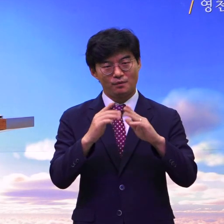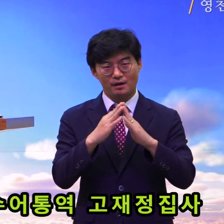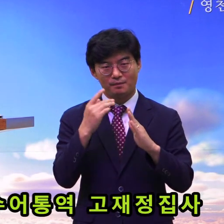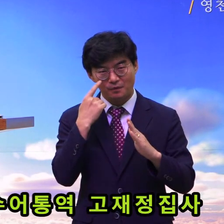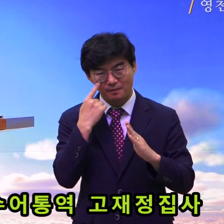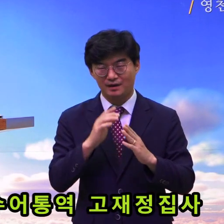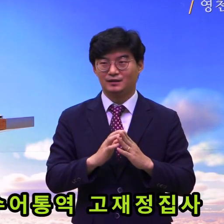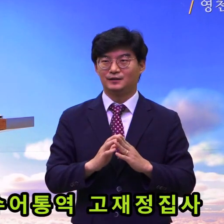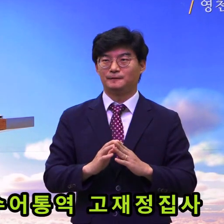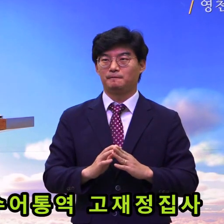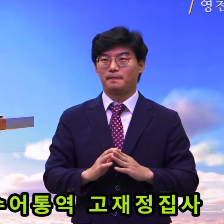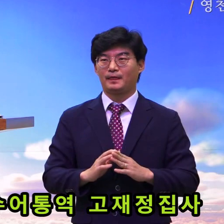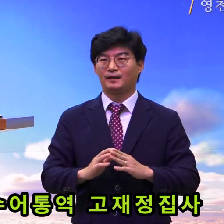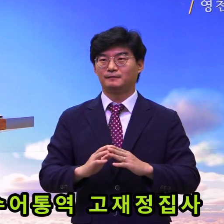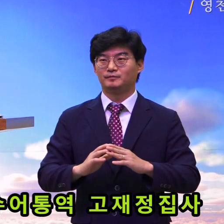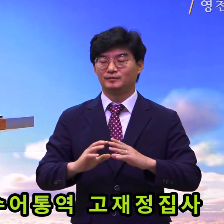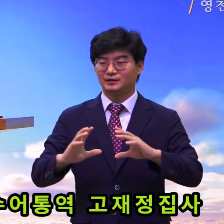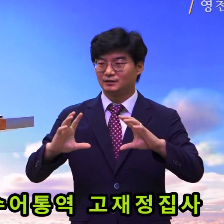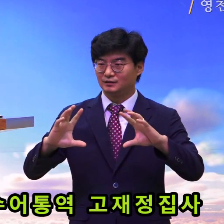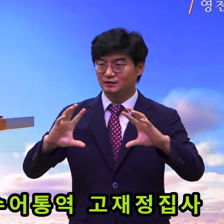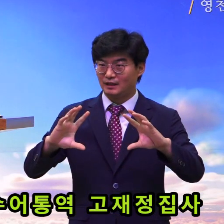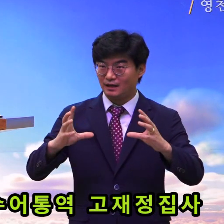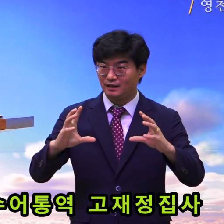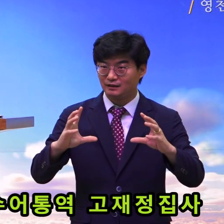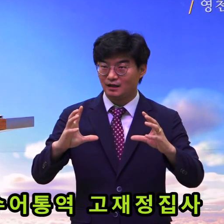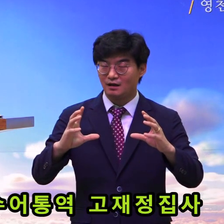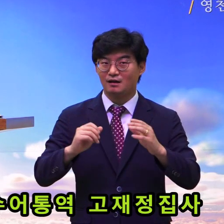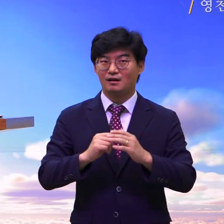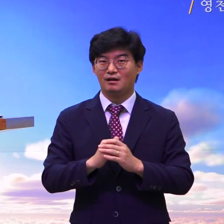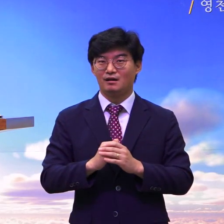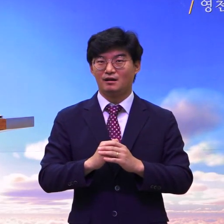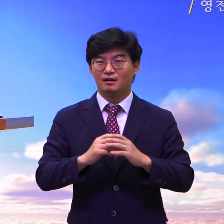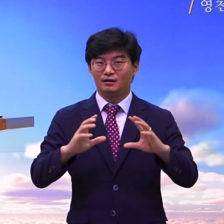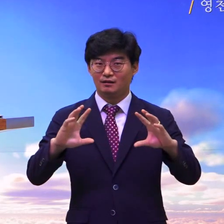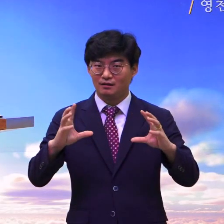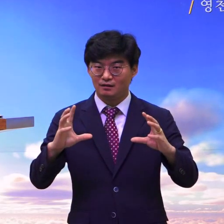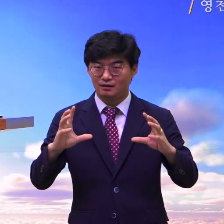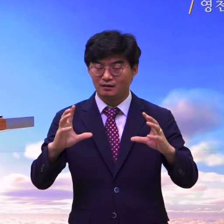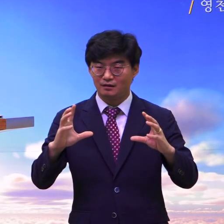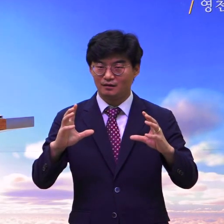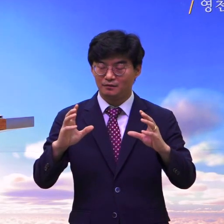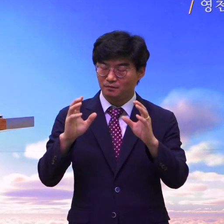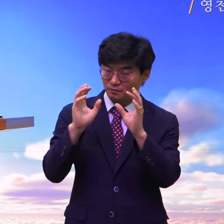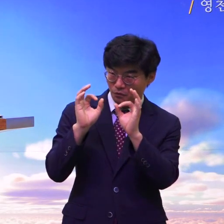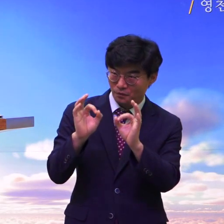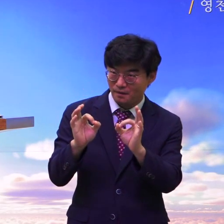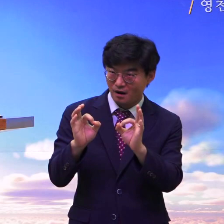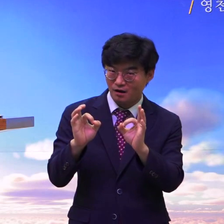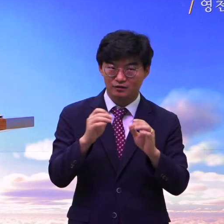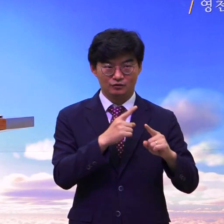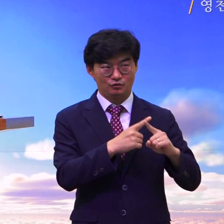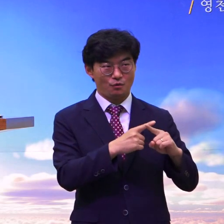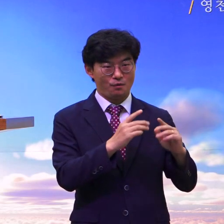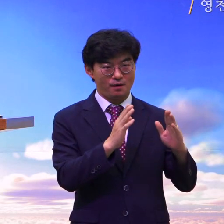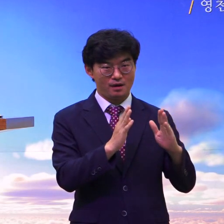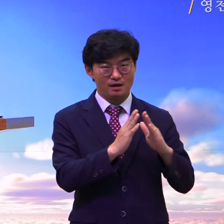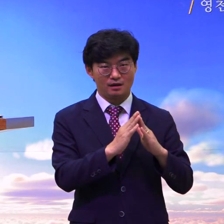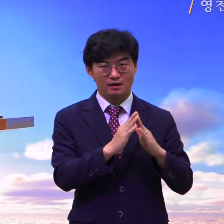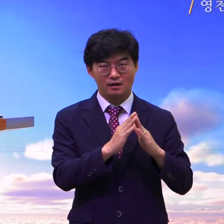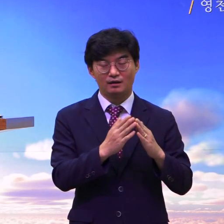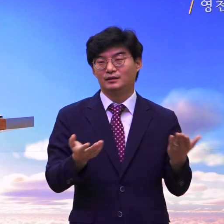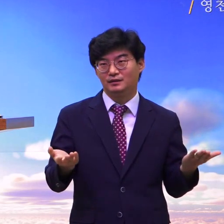세상에서 정말 주의 있게 들어야 하는 말이 있다고 한다면 여러분 어떤 말이라고 생각합니까? 교회가 정말 주의 깊게 받아들이고 들어야 하는 얘기가